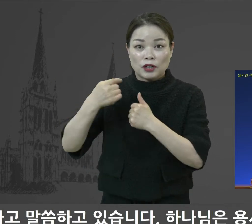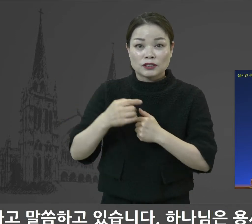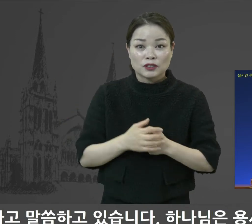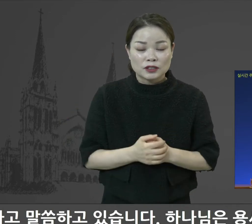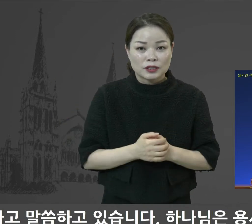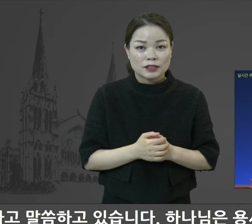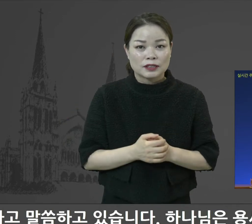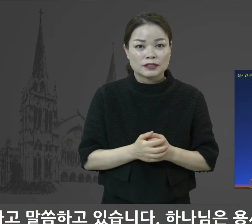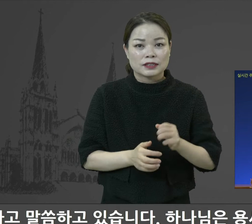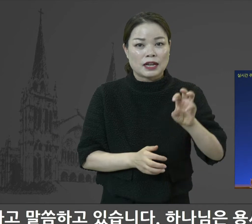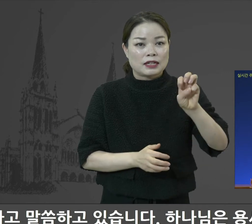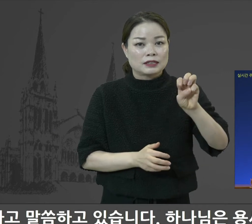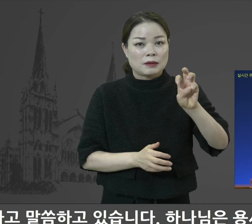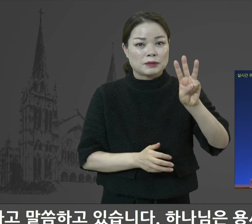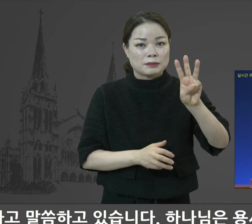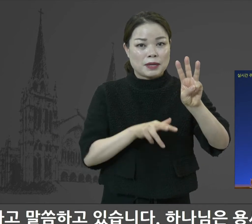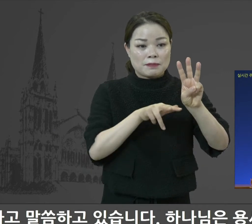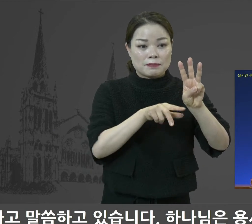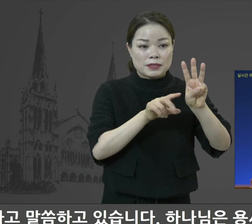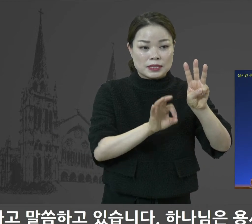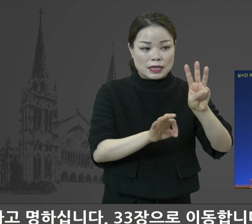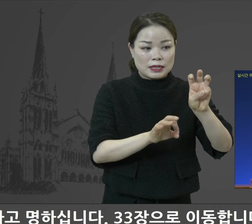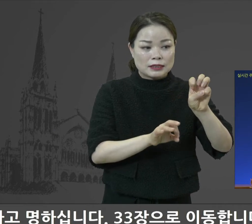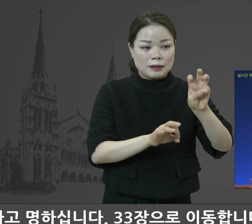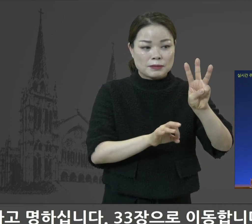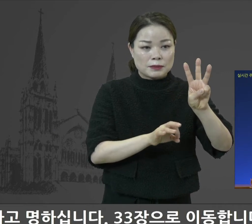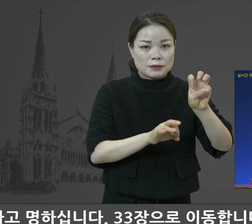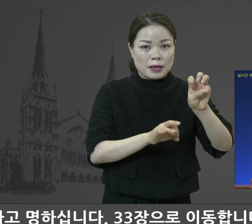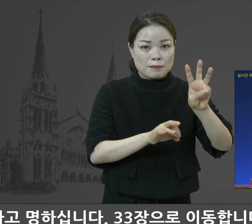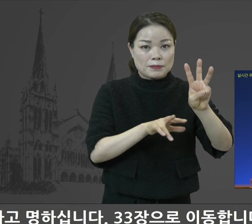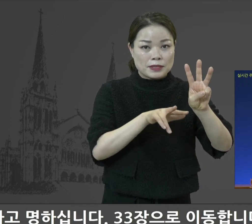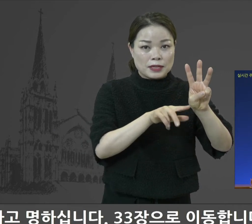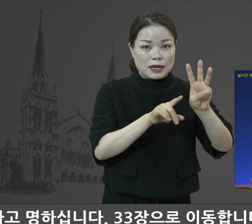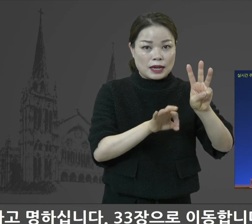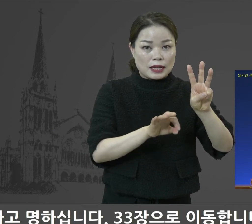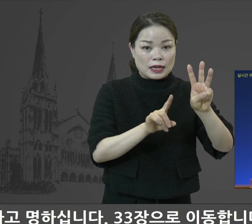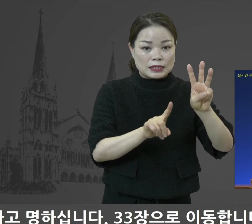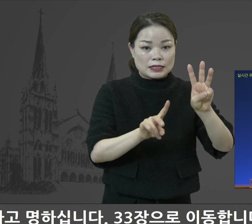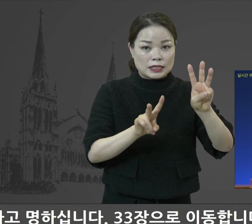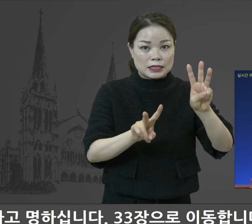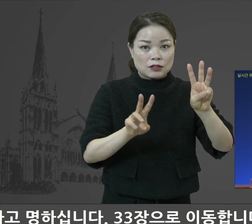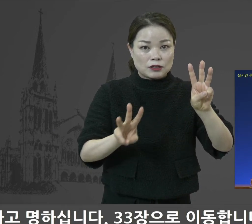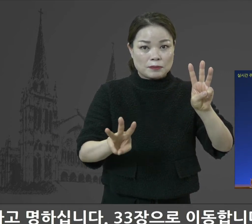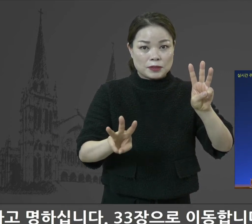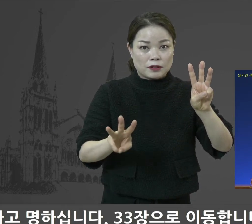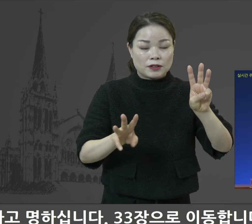이제 33장으로 이동합니다. 33장 1절, 2절, 3절인데